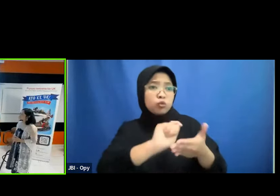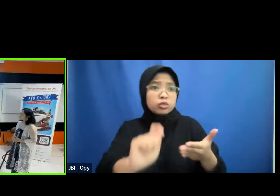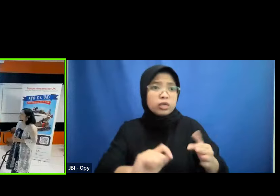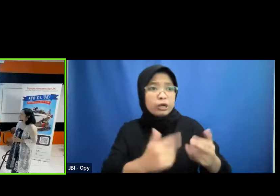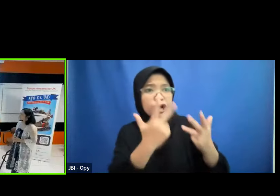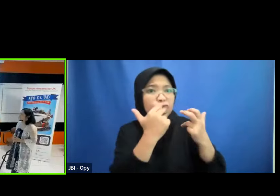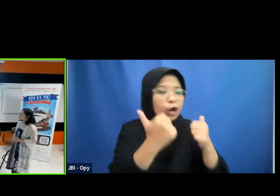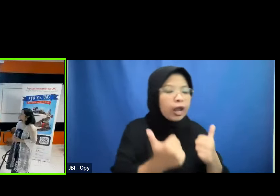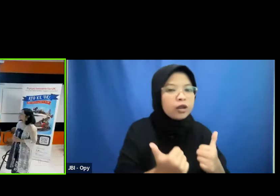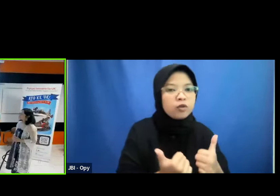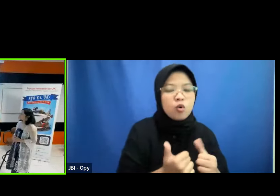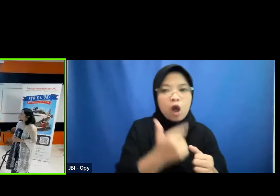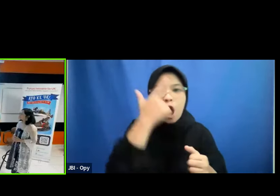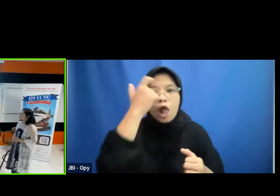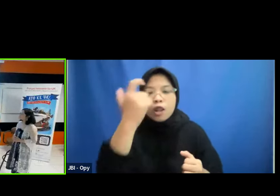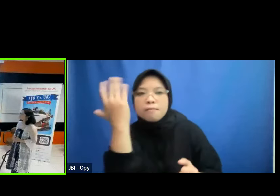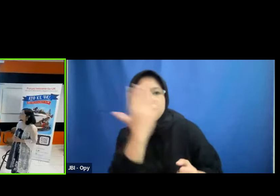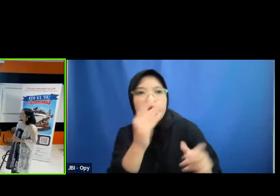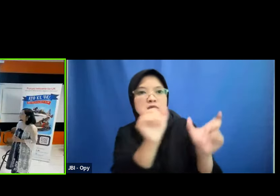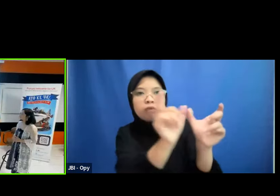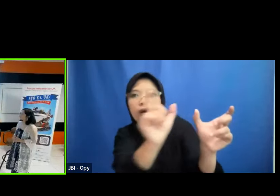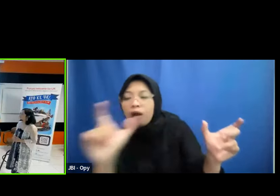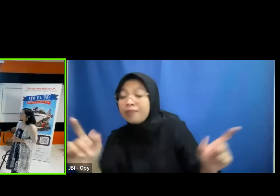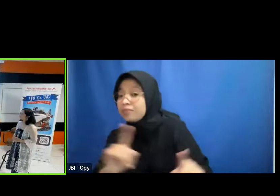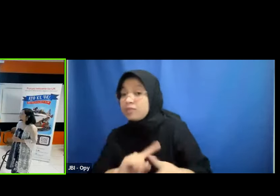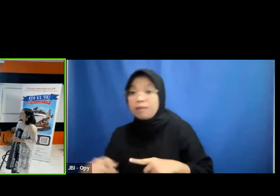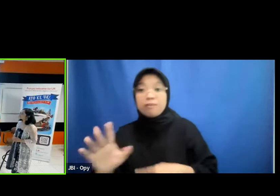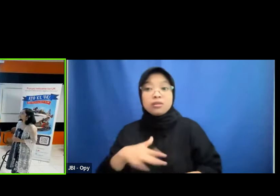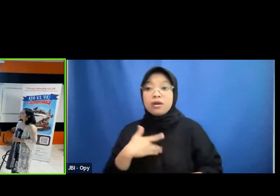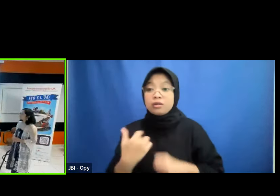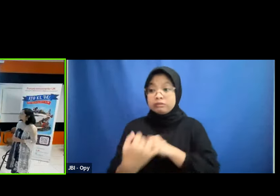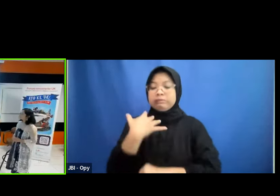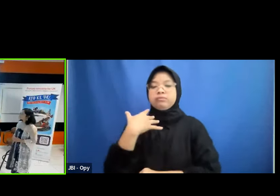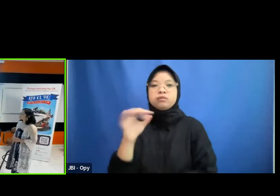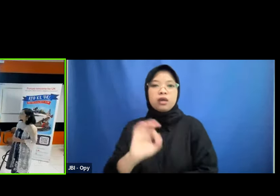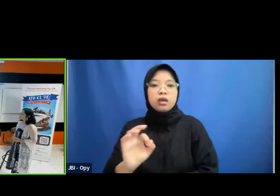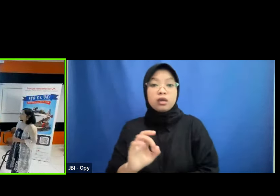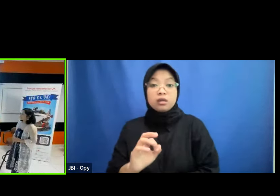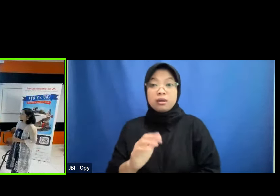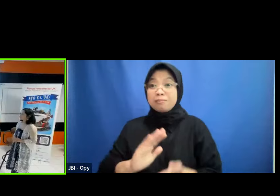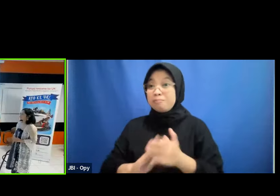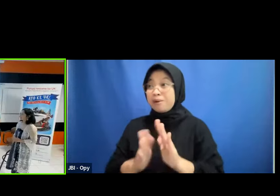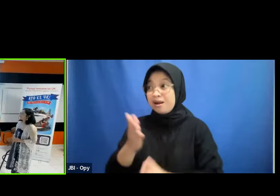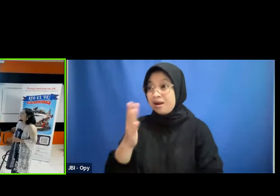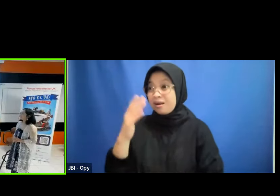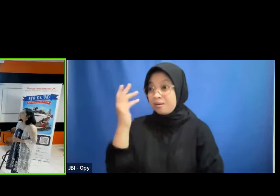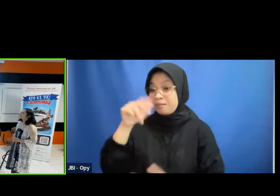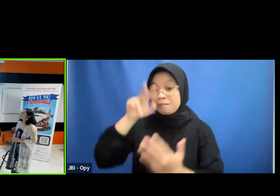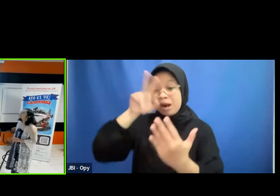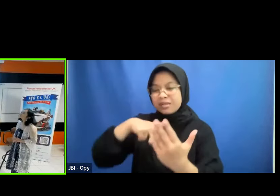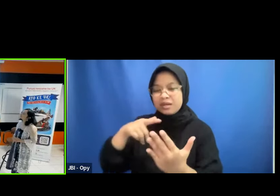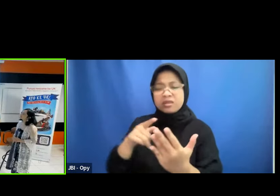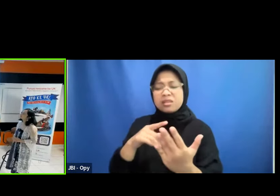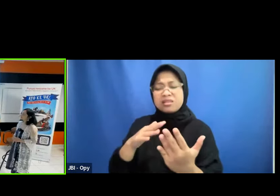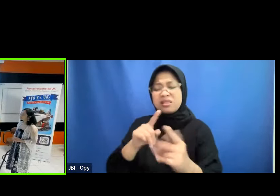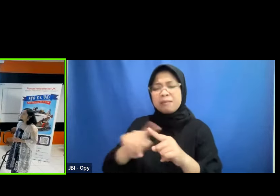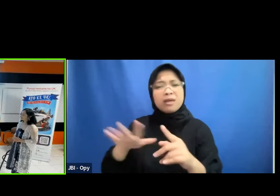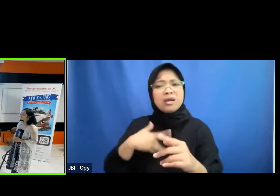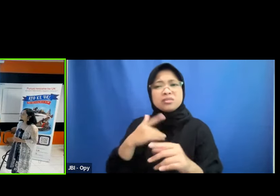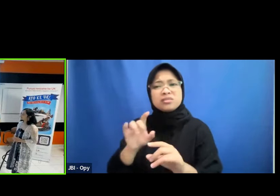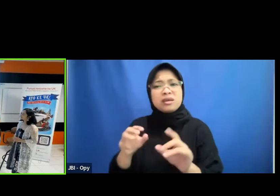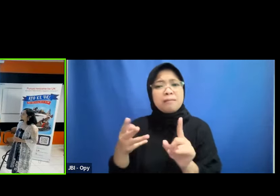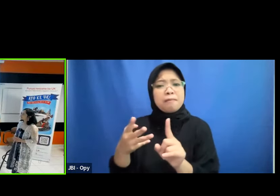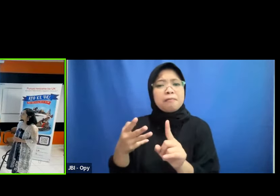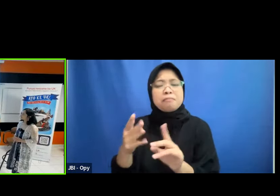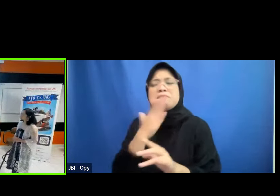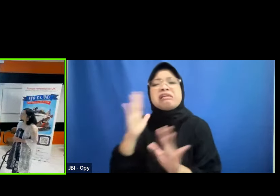secara sastrawi tapi bisa rasanya enggak ada pernah enggak baca tulisan Wah bagus banget tapi ya rasanya B aja gitu ya tapi